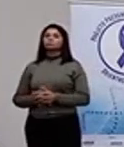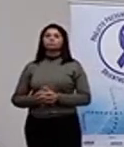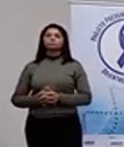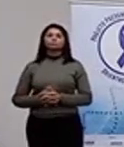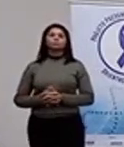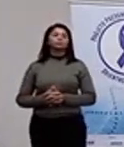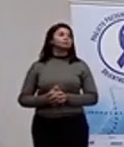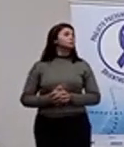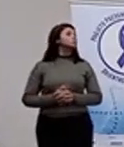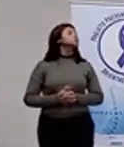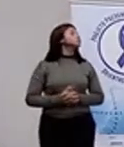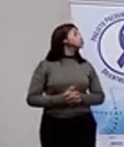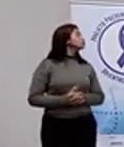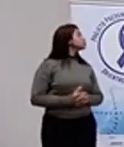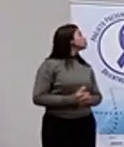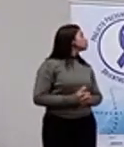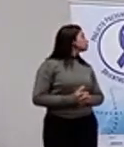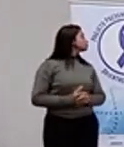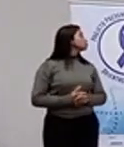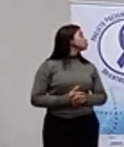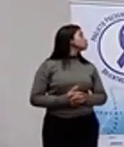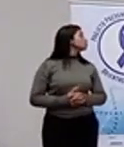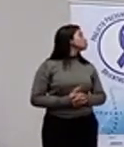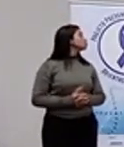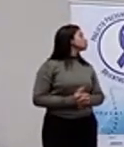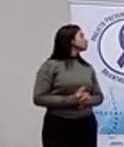Tem como apagar as luzes, pessoal?